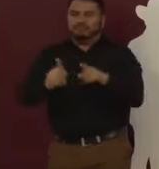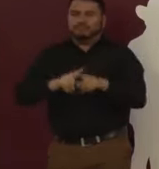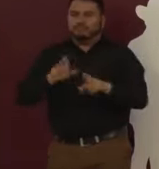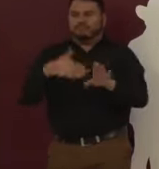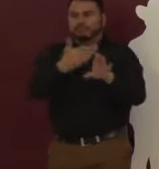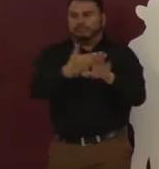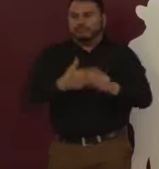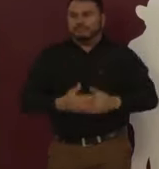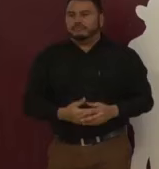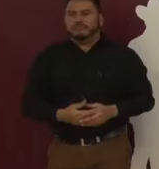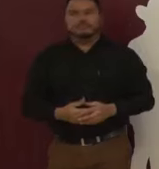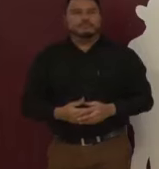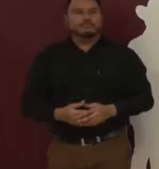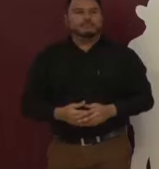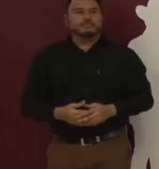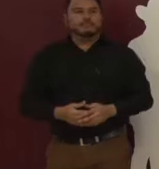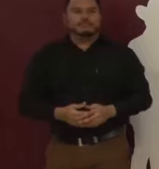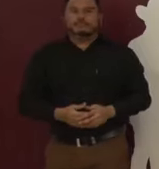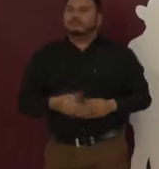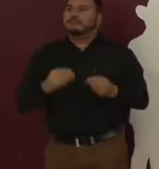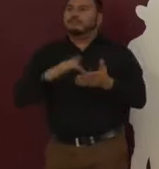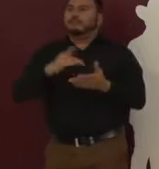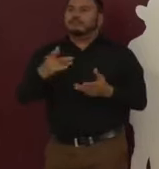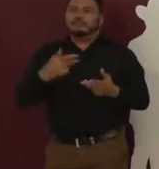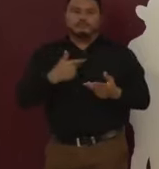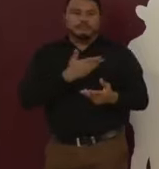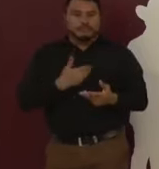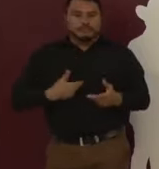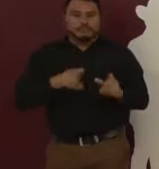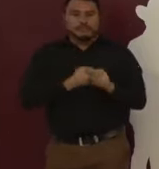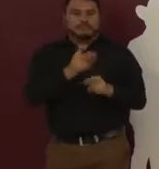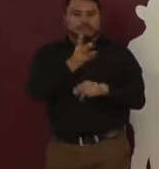delincuencia. Sí.